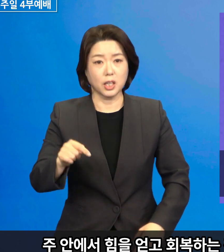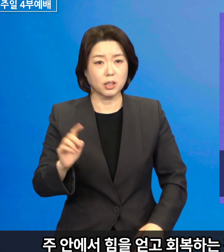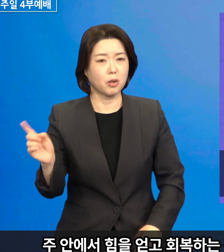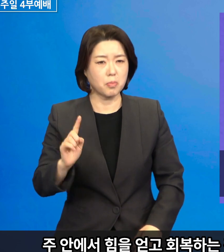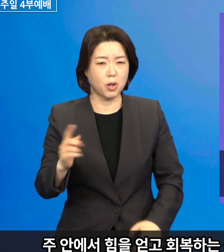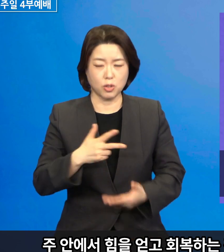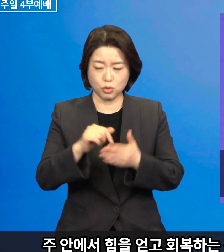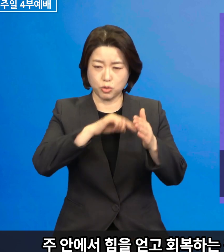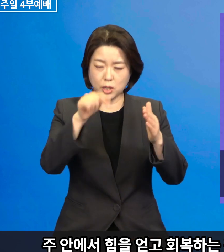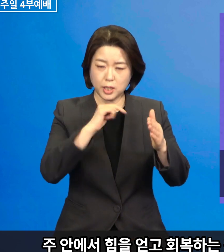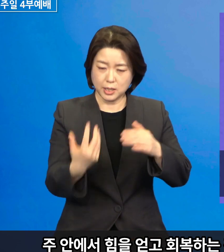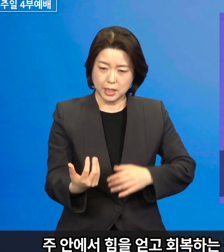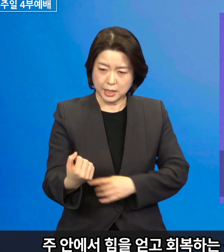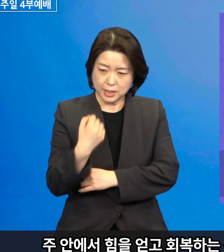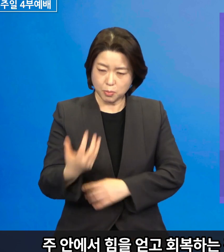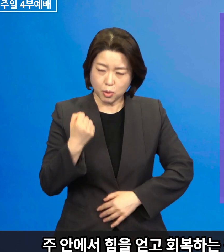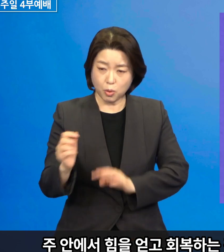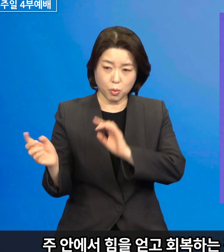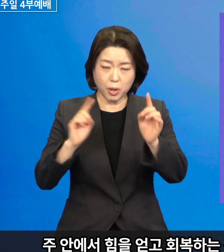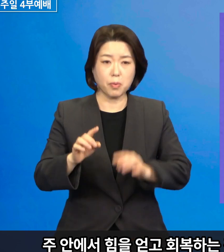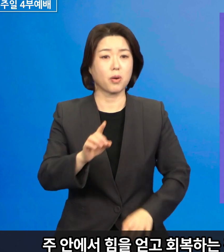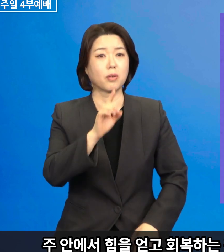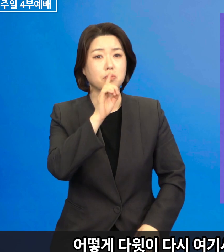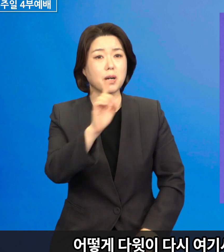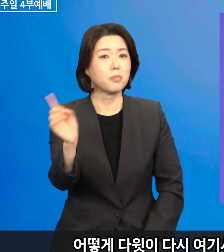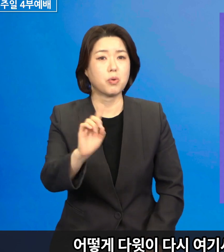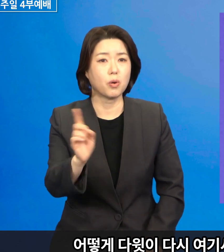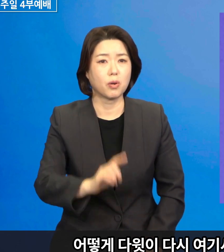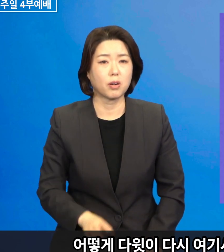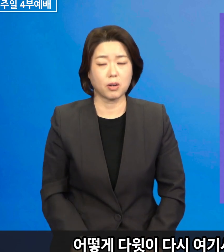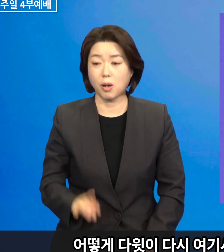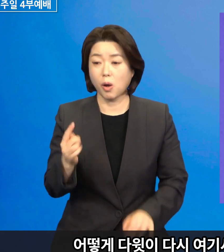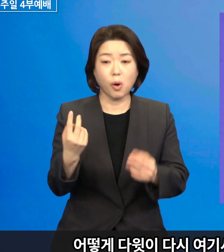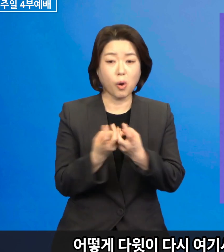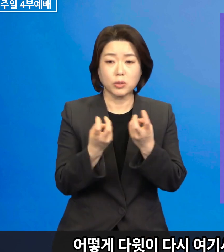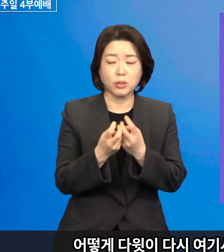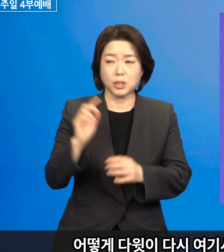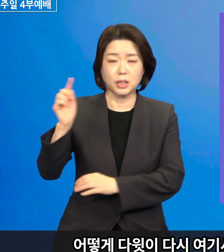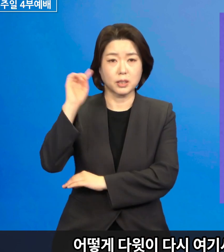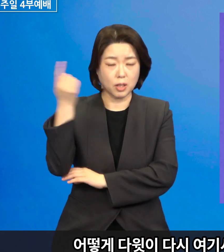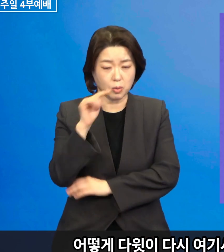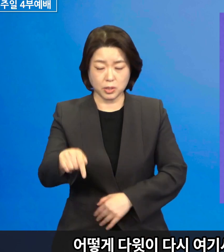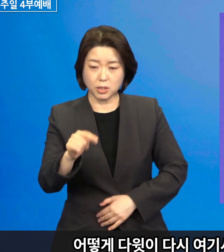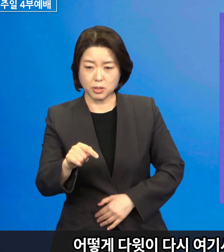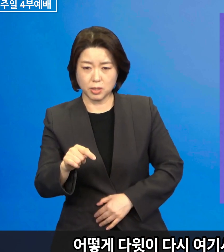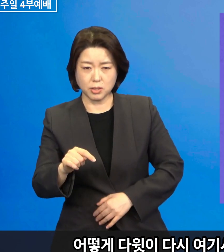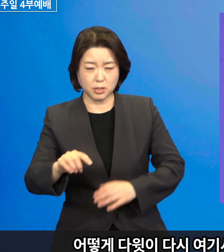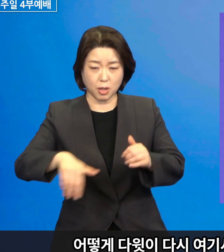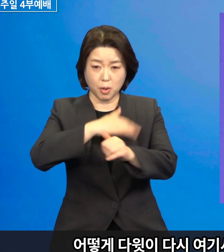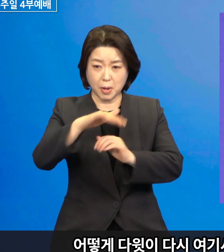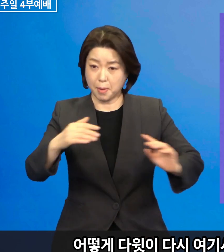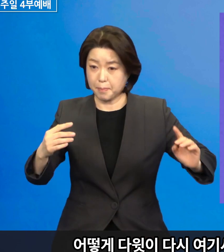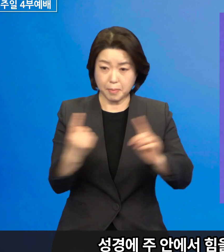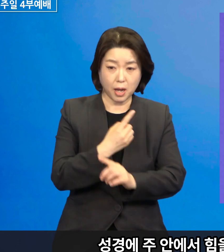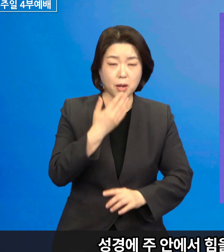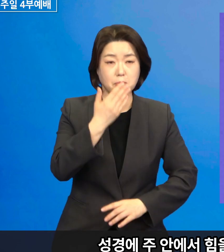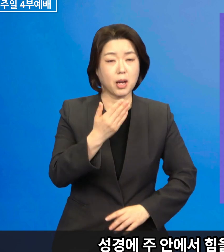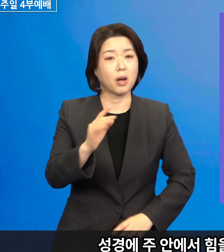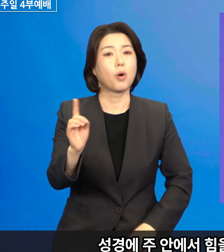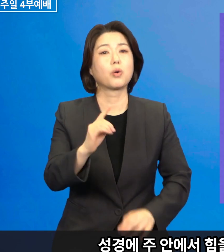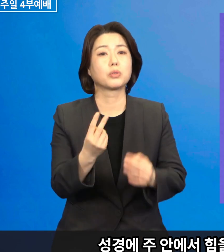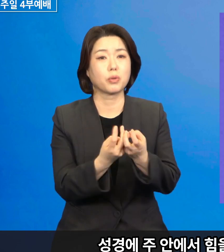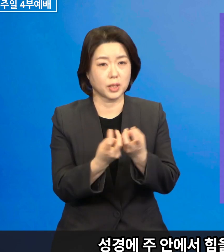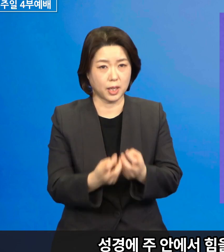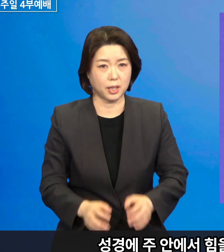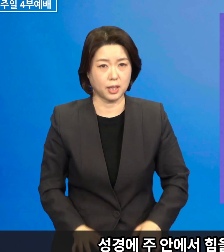안에서 힘을 얻고 회복하는 것이란 어떤 것을 말하는 것인가? 어떻게 다윗이 다시 여기서 반전을 이룰 수 있었을까?